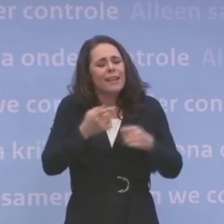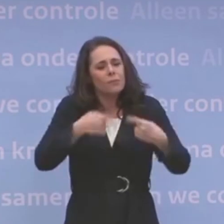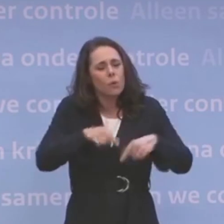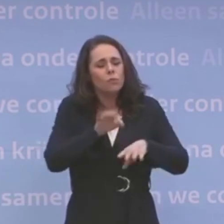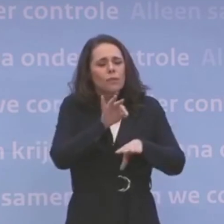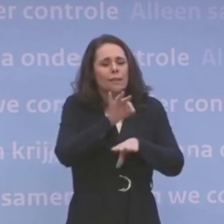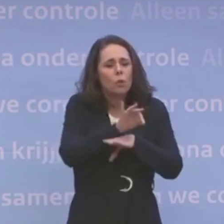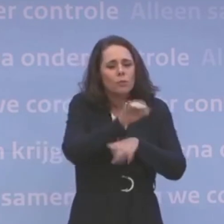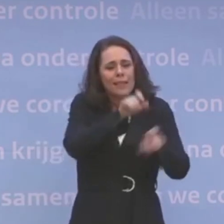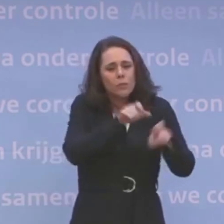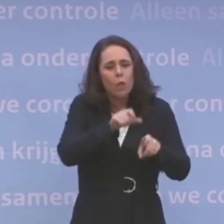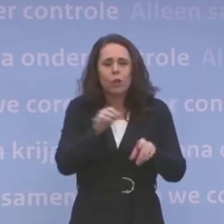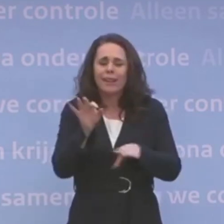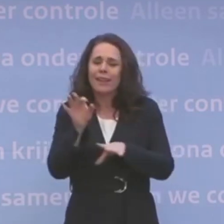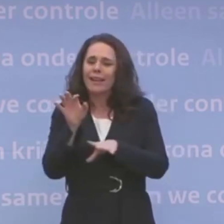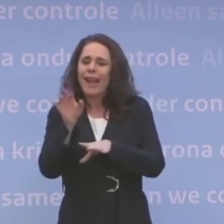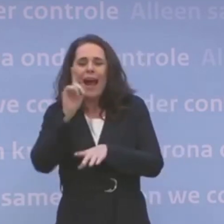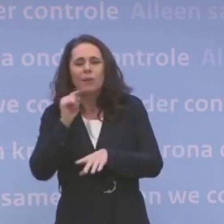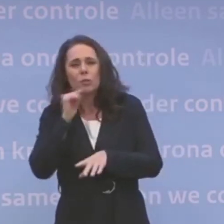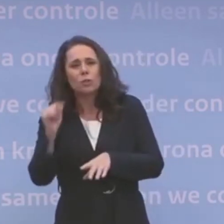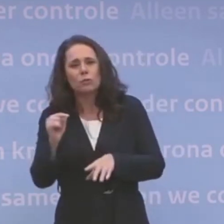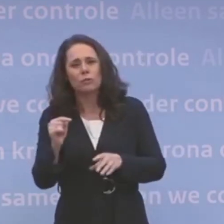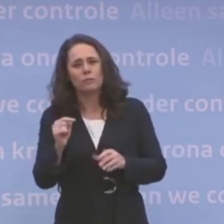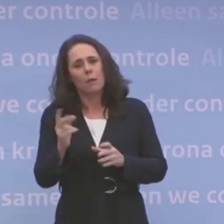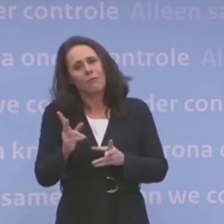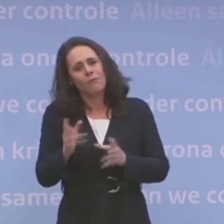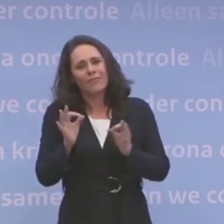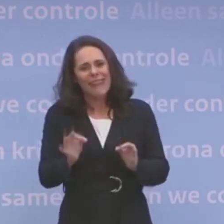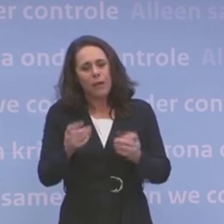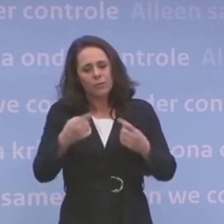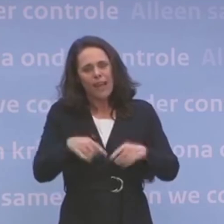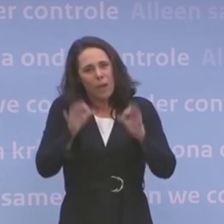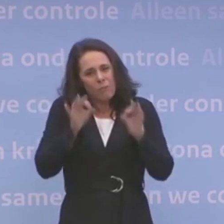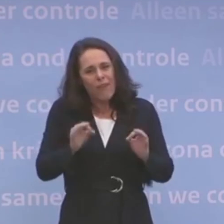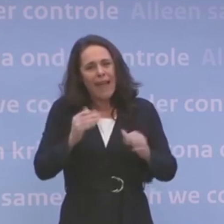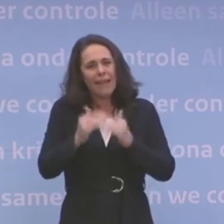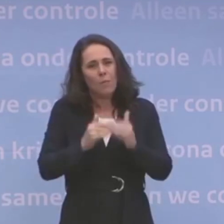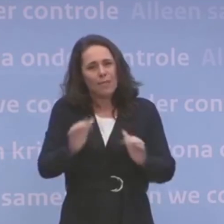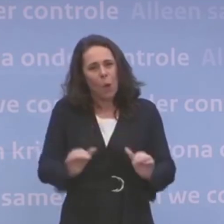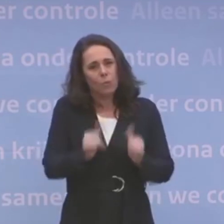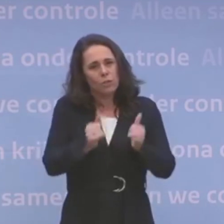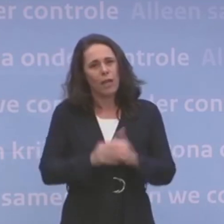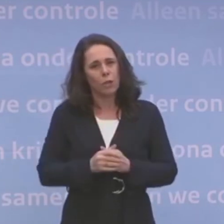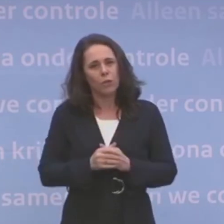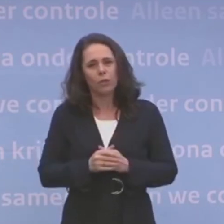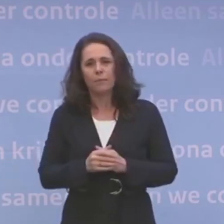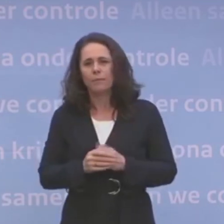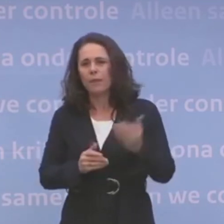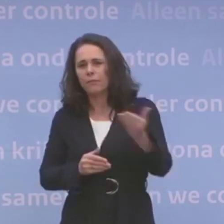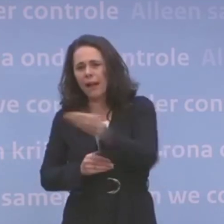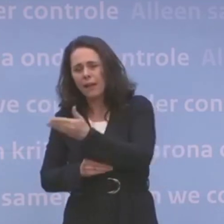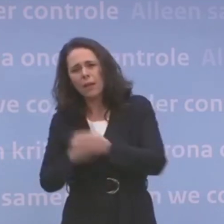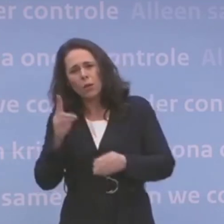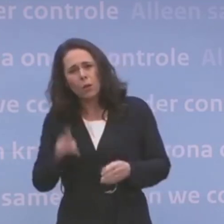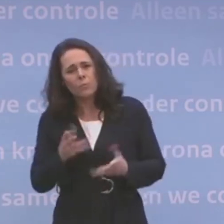een hele zorgvuldige wijze en veilige wijze willen opstarten. Ja, want meneer Rutte, was het eigenlijk wel waard om de scholen, de